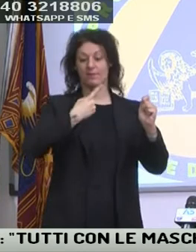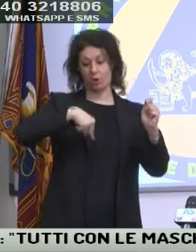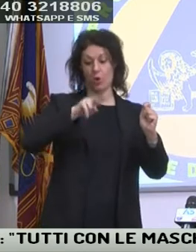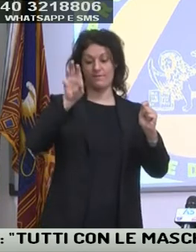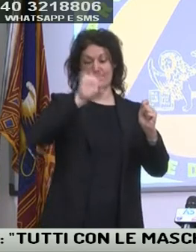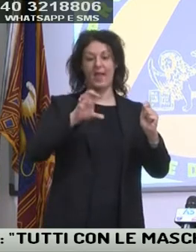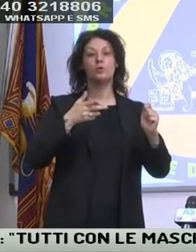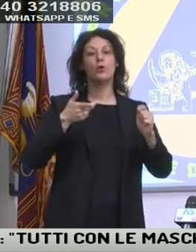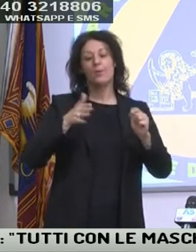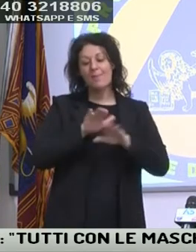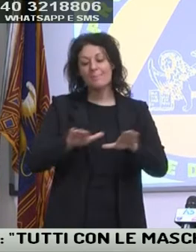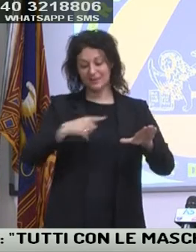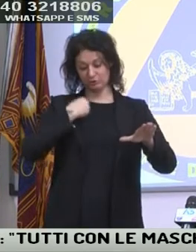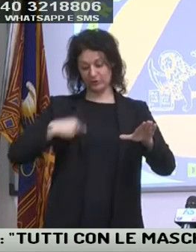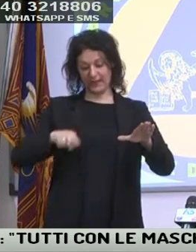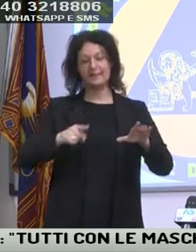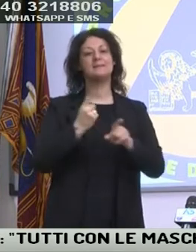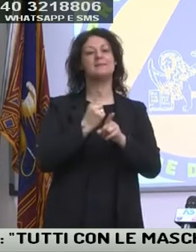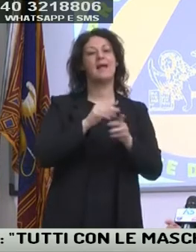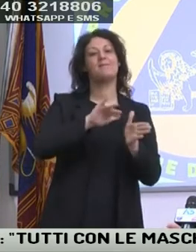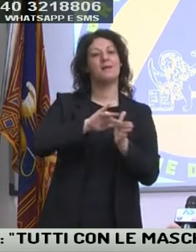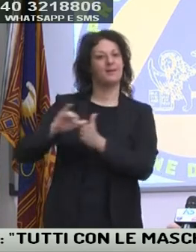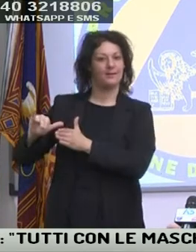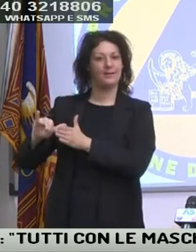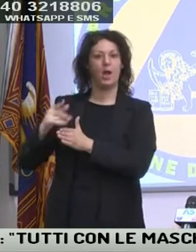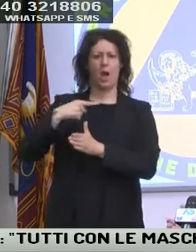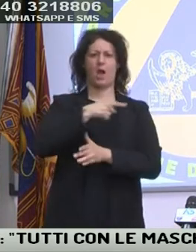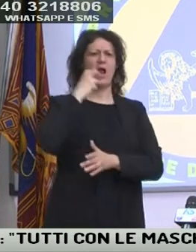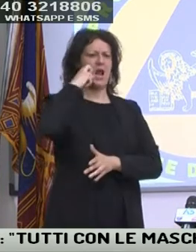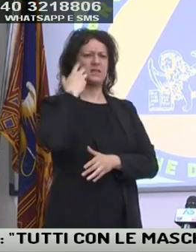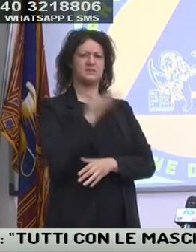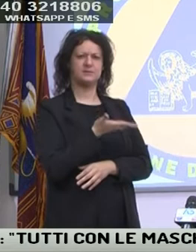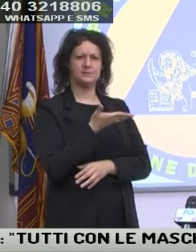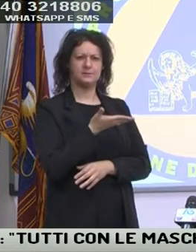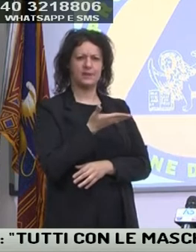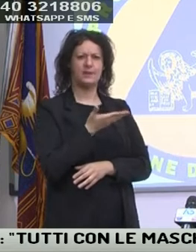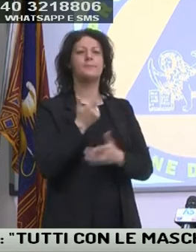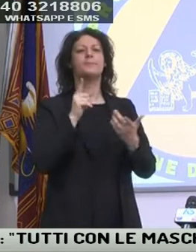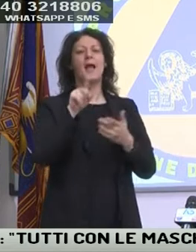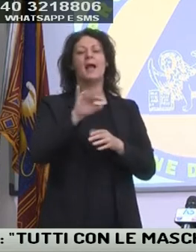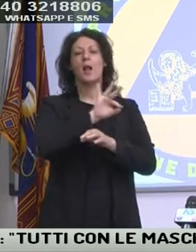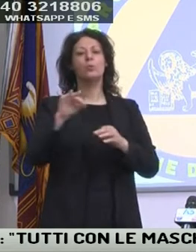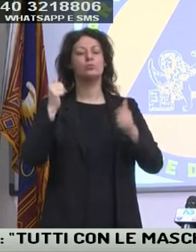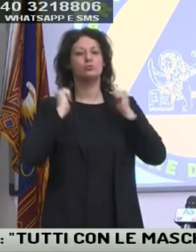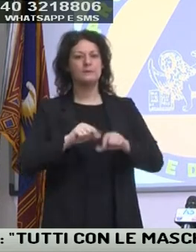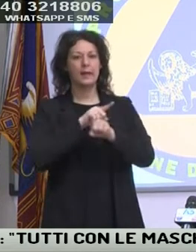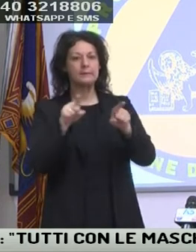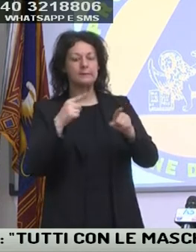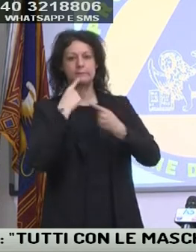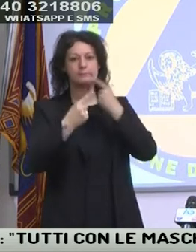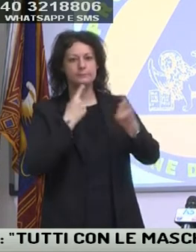quarantena o in posizioni inverse, ma anche molti cittadini, scusami se mi agito. No, io volevo solo chiedere se